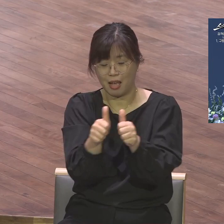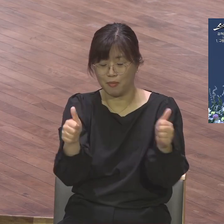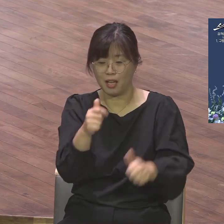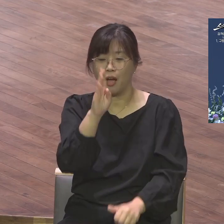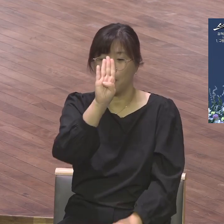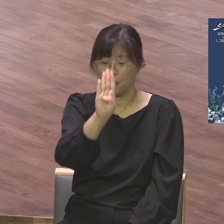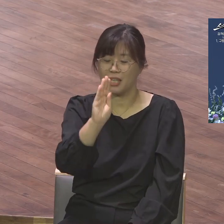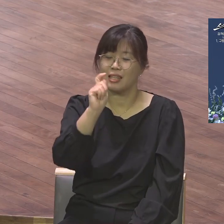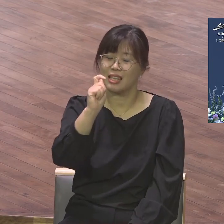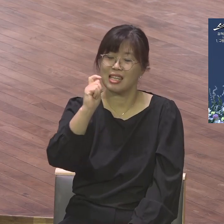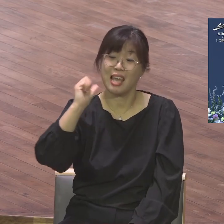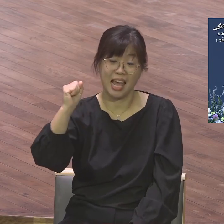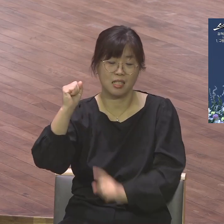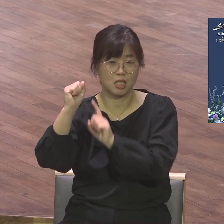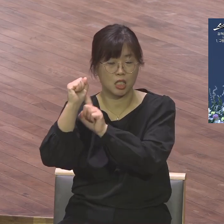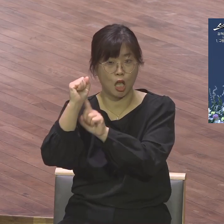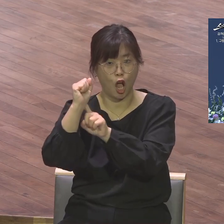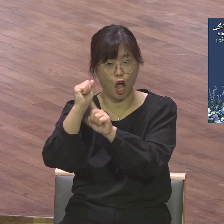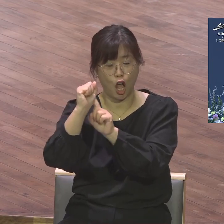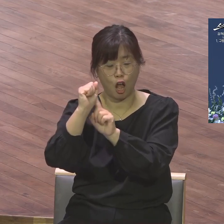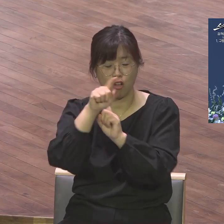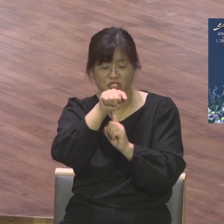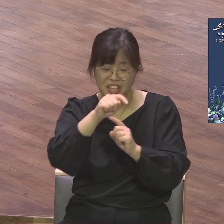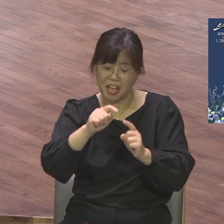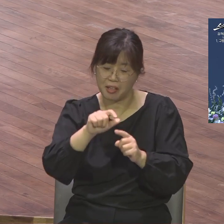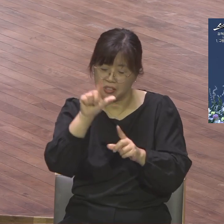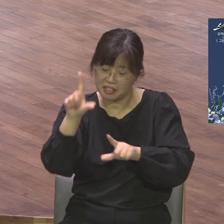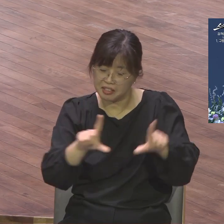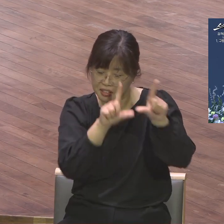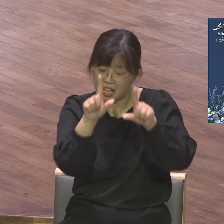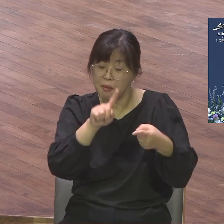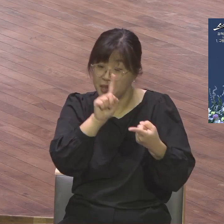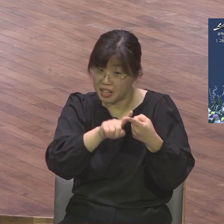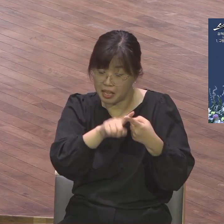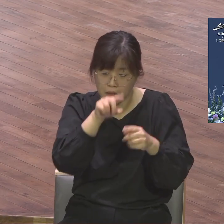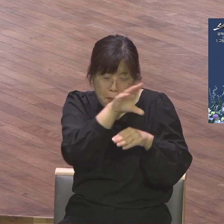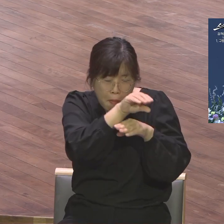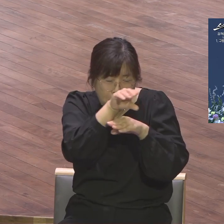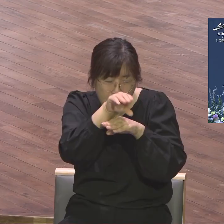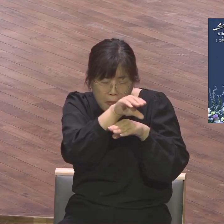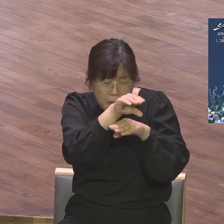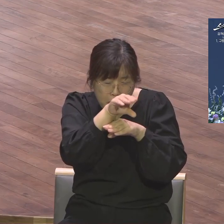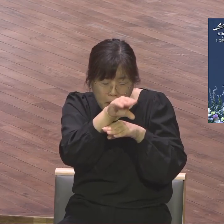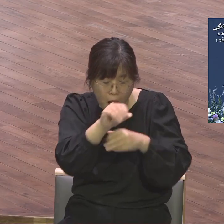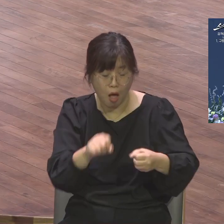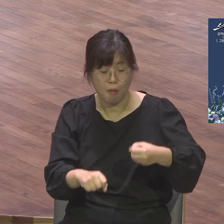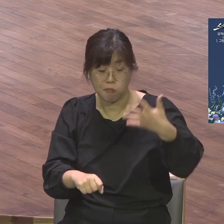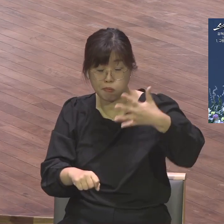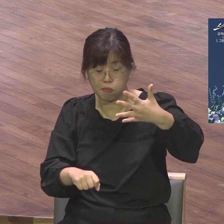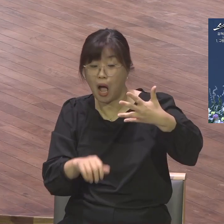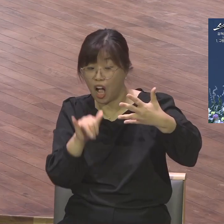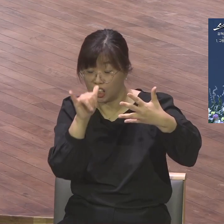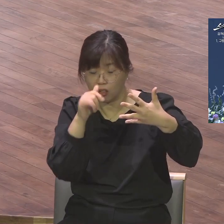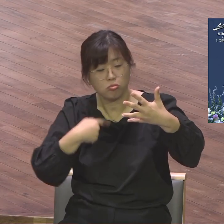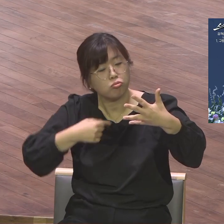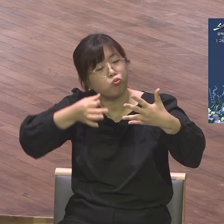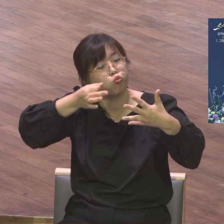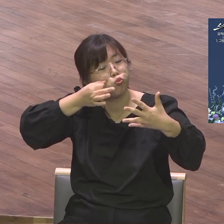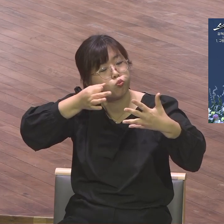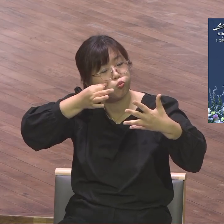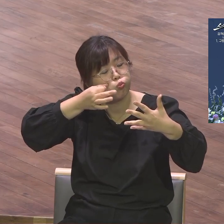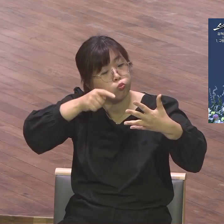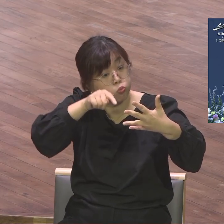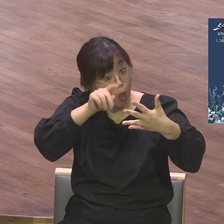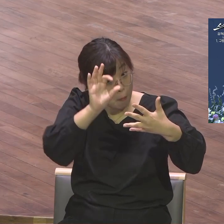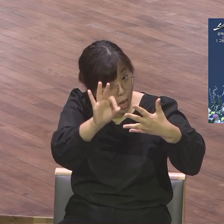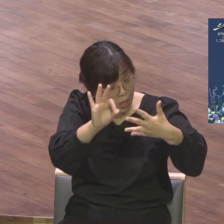사우디가 전 세계를 돌아다니면서 그 공연한 것이 2019년도가 제일 많았더라고. 근데 그